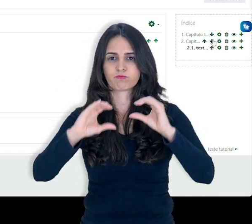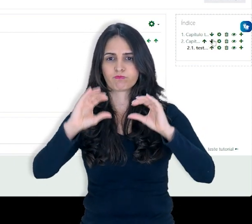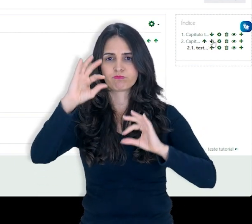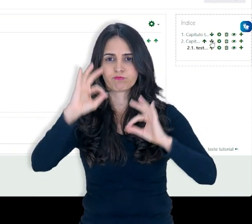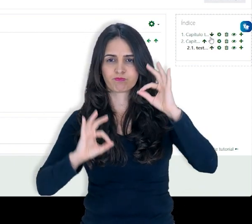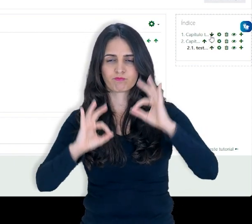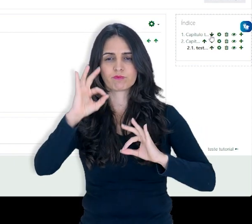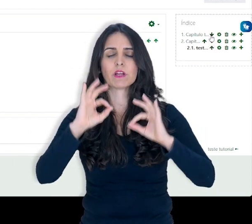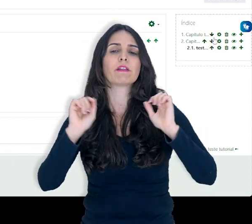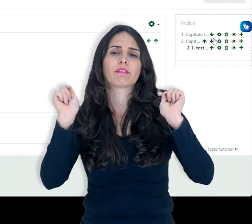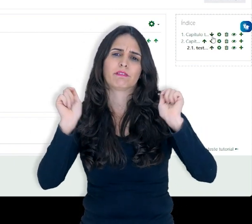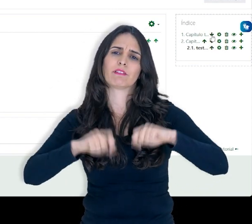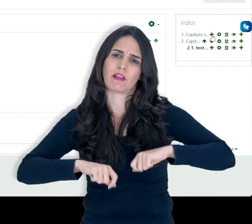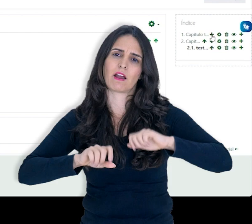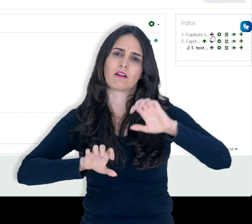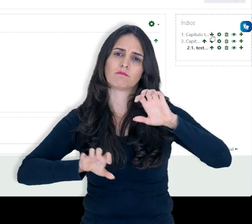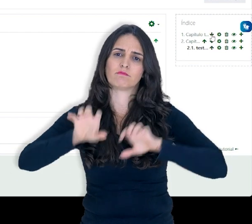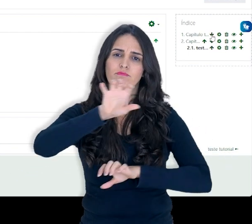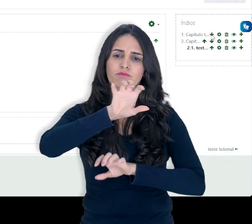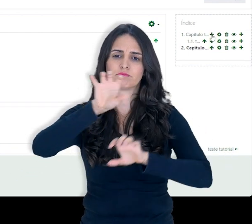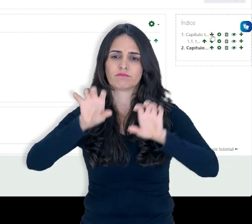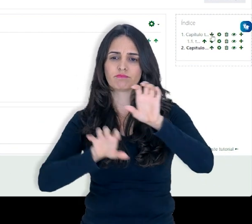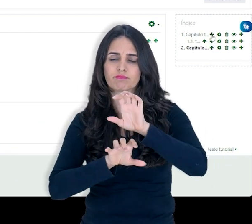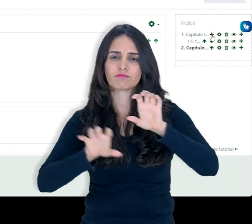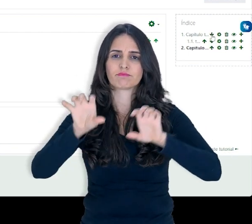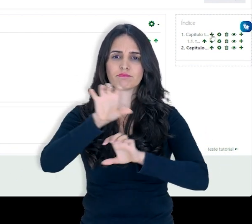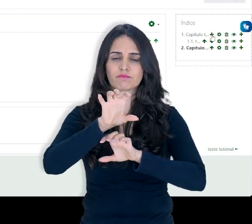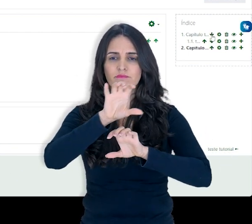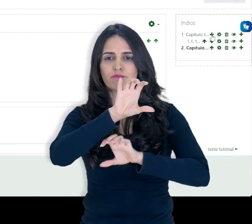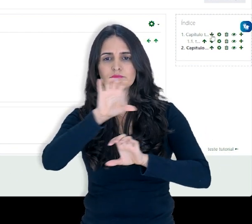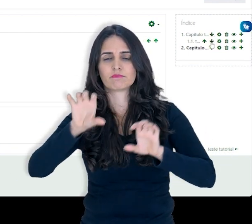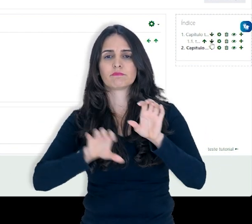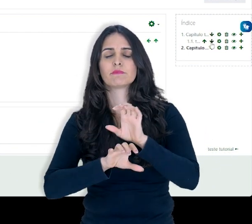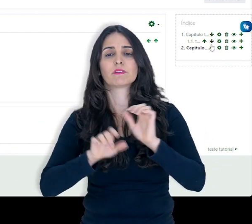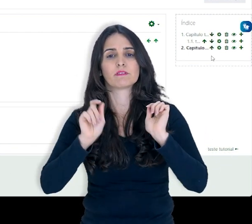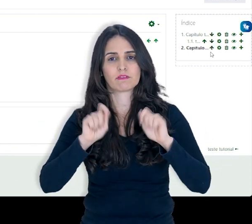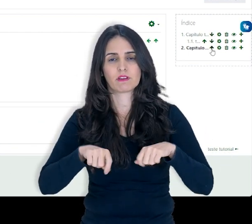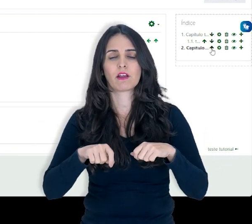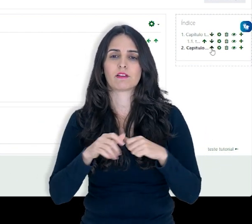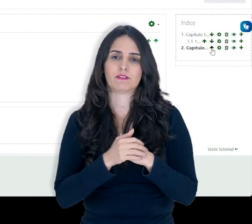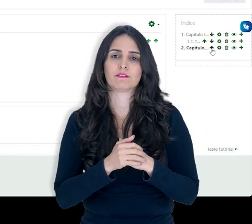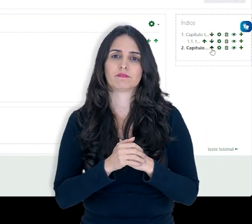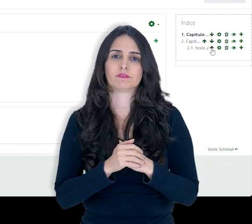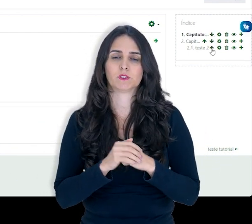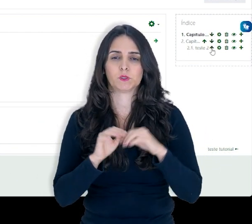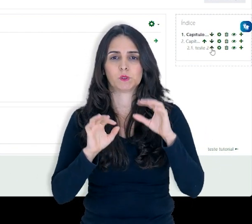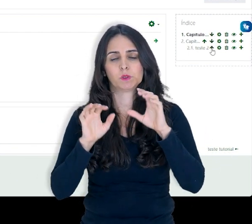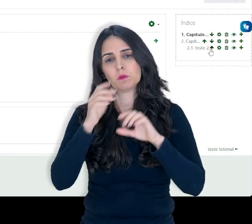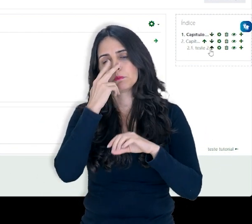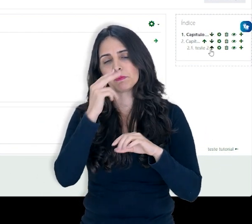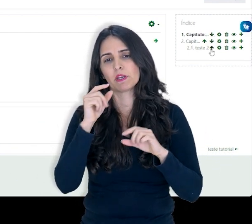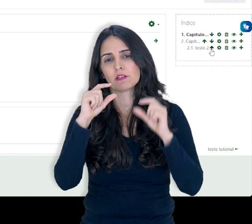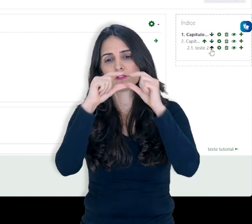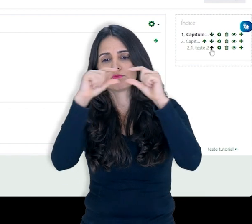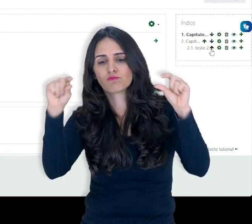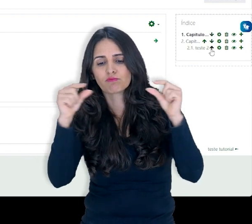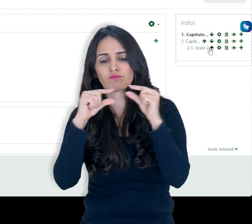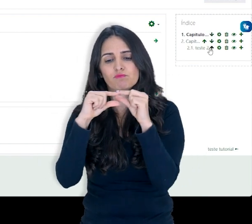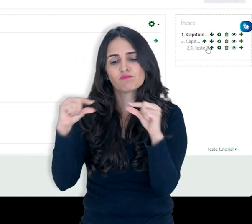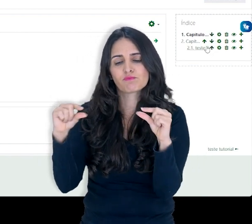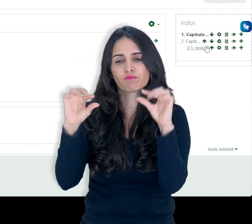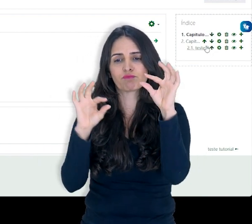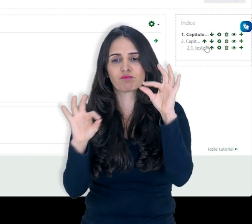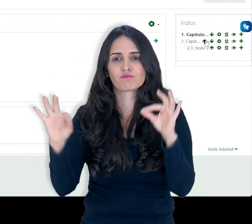mover esses capítulos por exemplo vou mover aqui tornar ele sobre capítulo ou vou subir